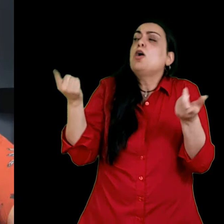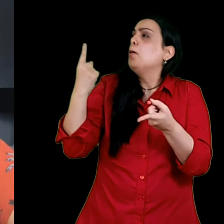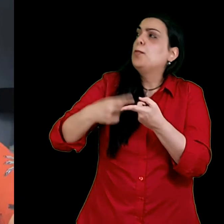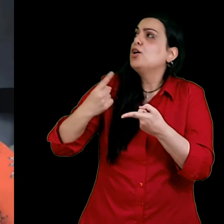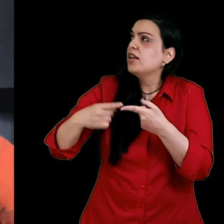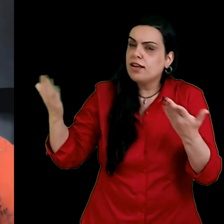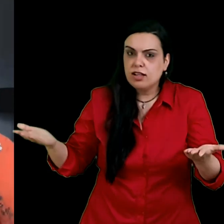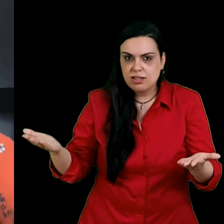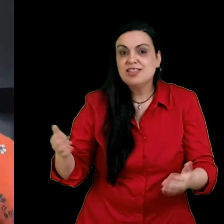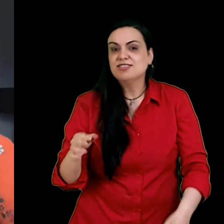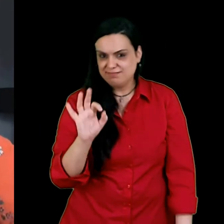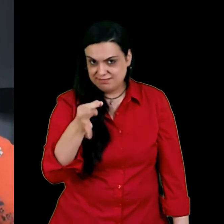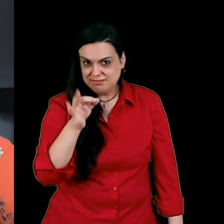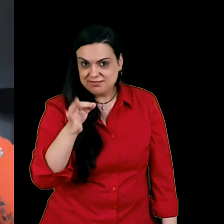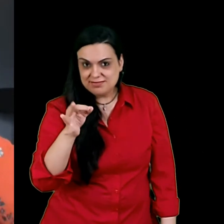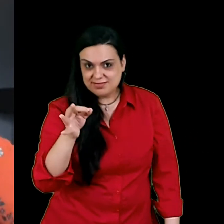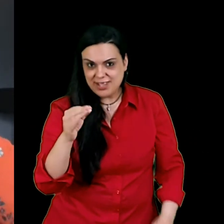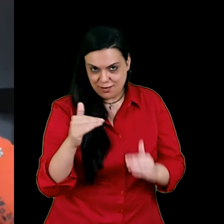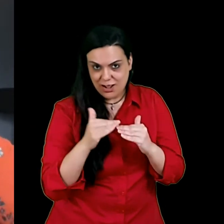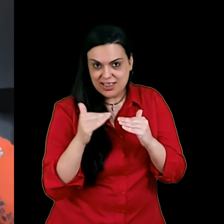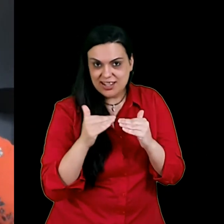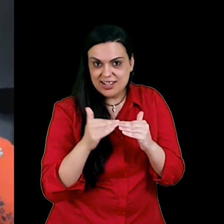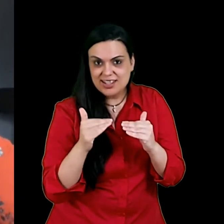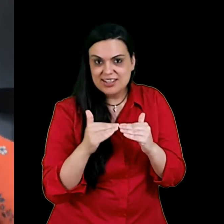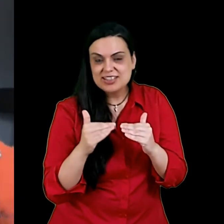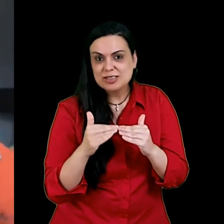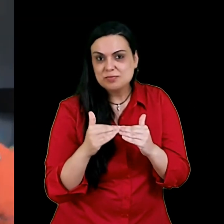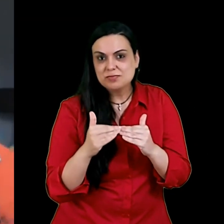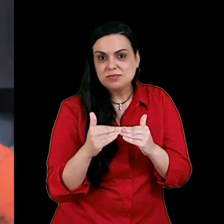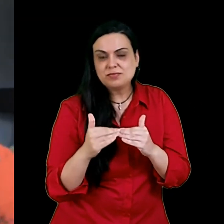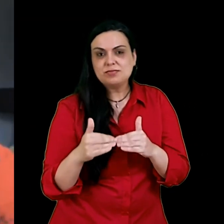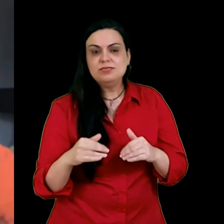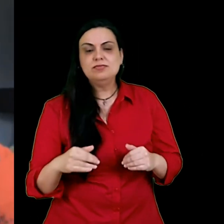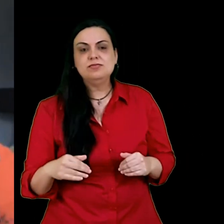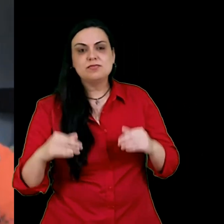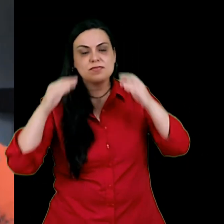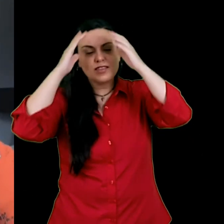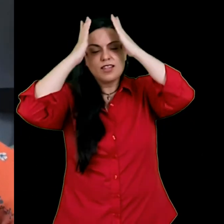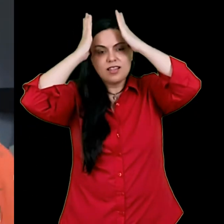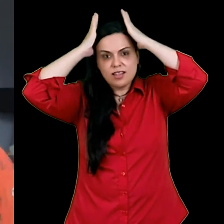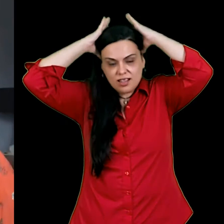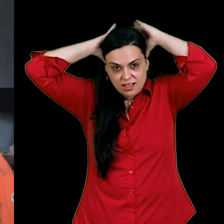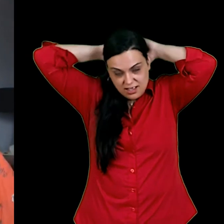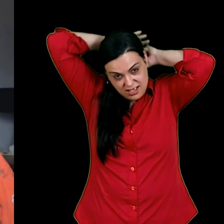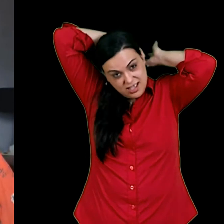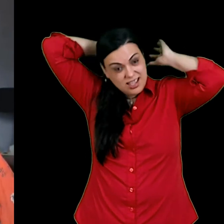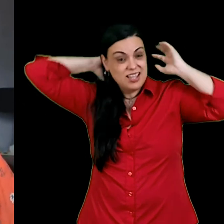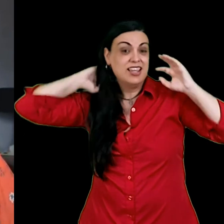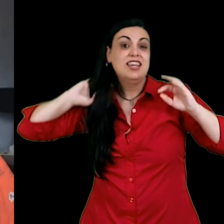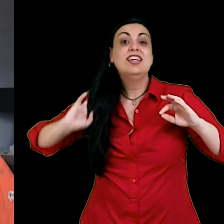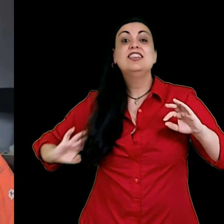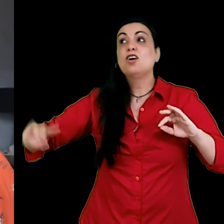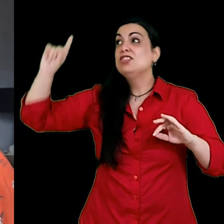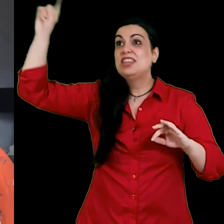digo que fui por causa de quê? Sim ou não, gente? Olha isso